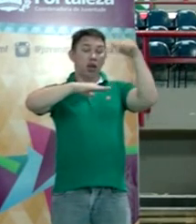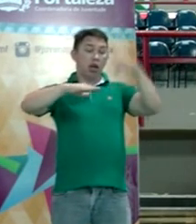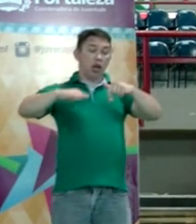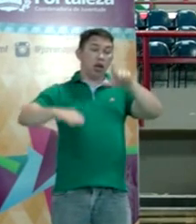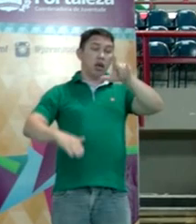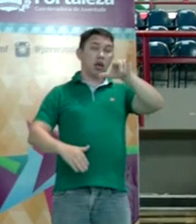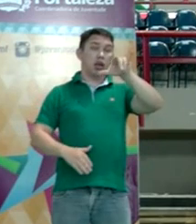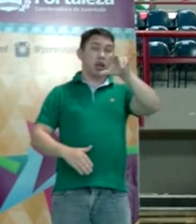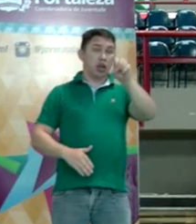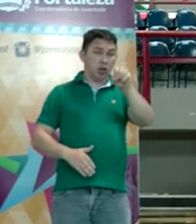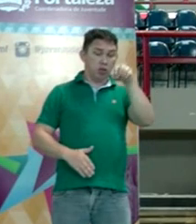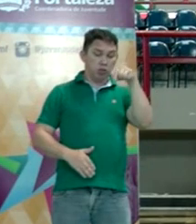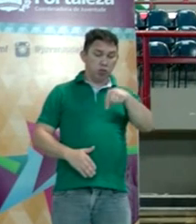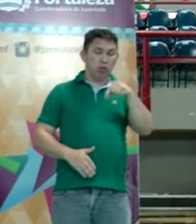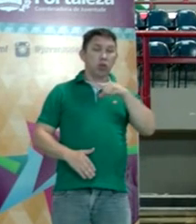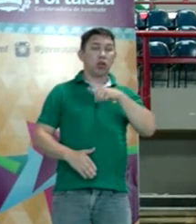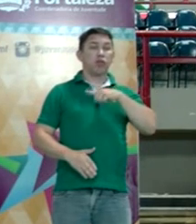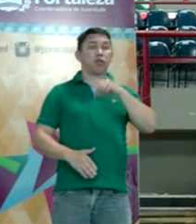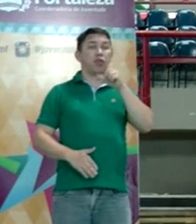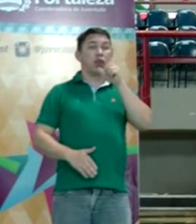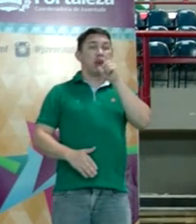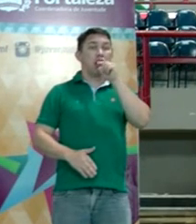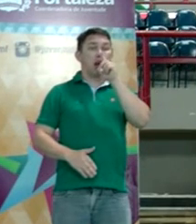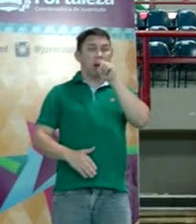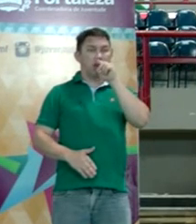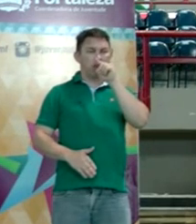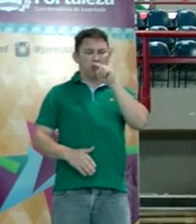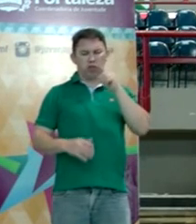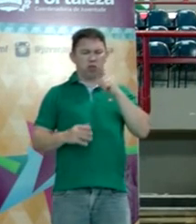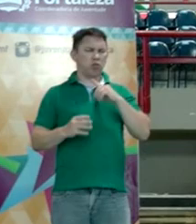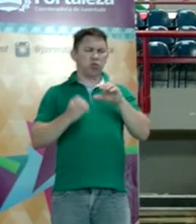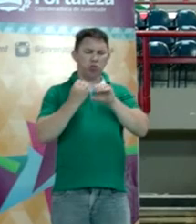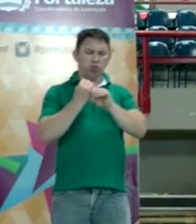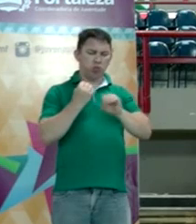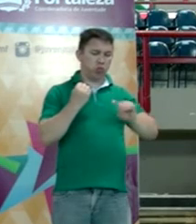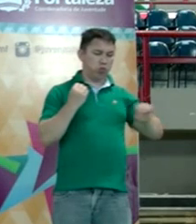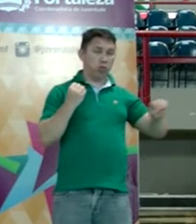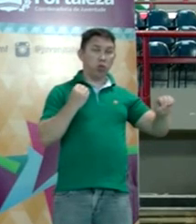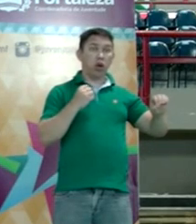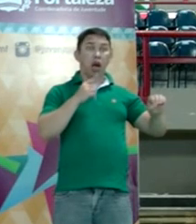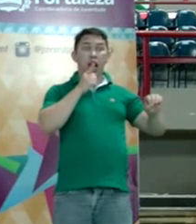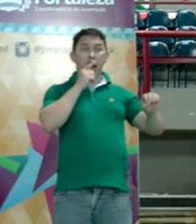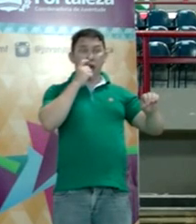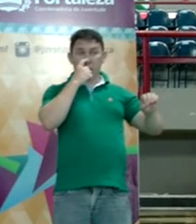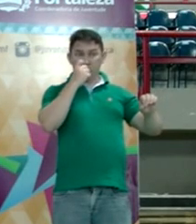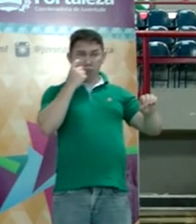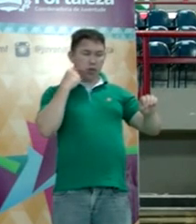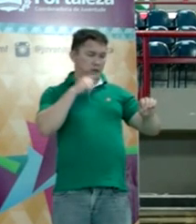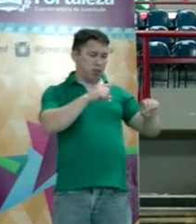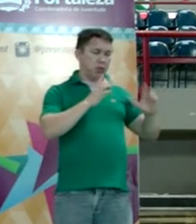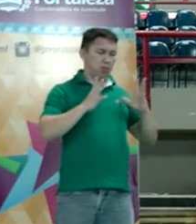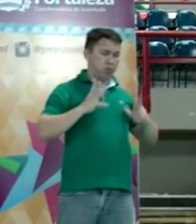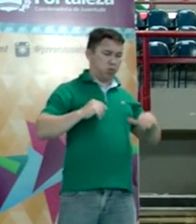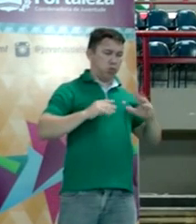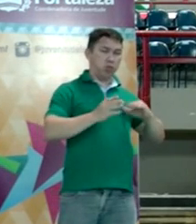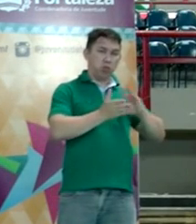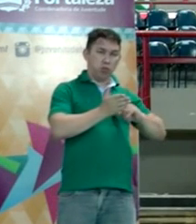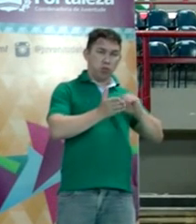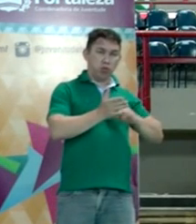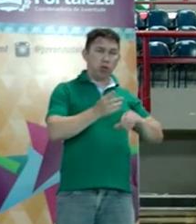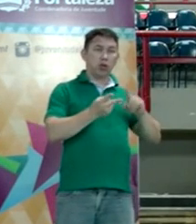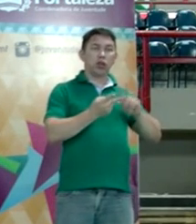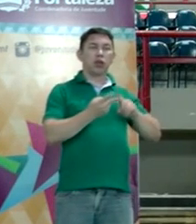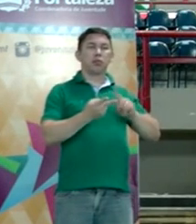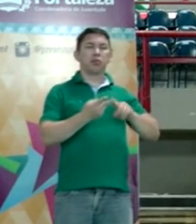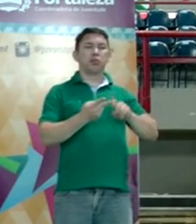aterro. Se você fizer um encanamento todo bonitinho, vai sair dali o chorume que você vai ter que tratar depois. Mas vai sair dali